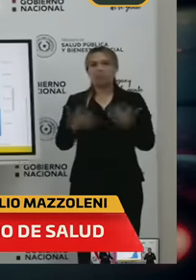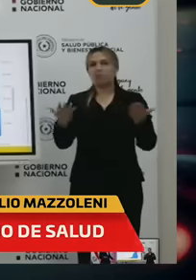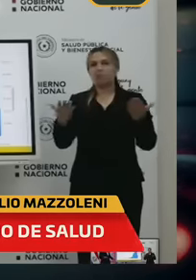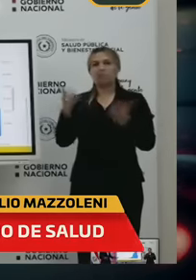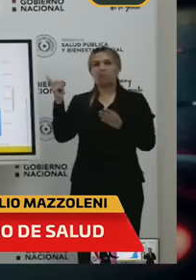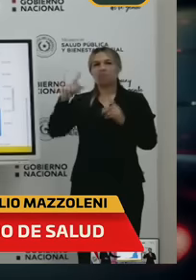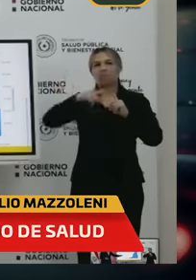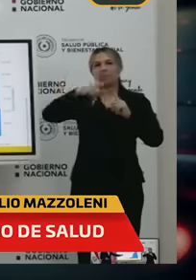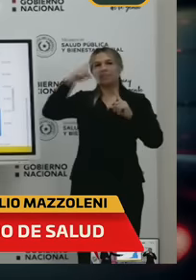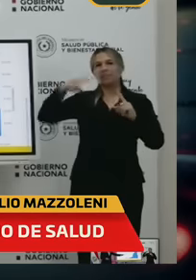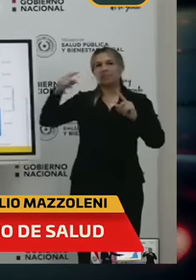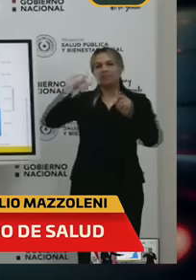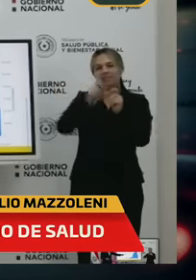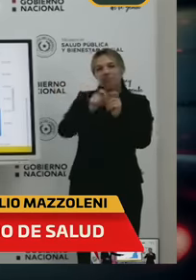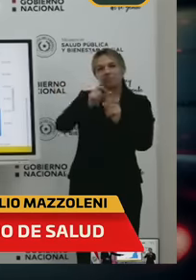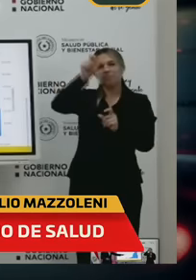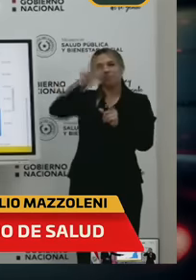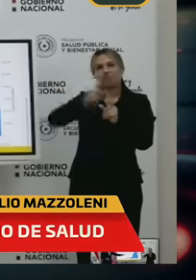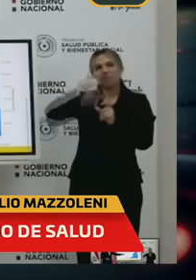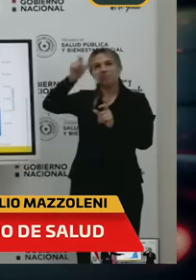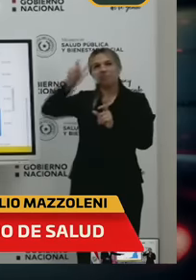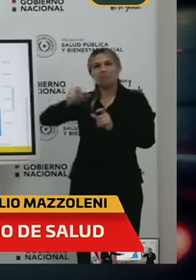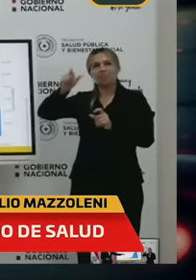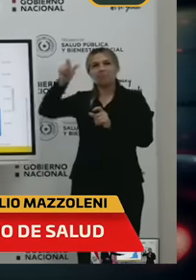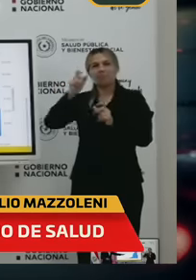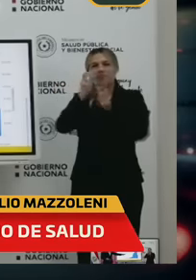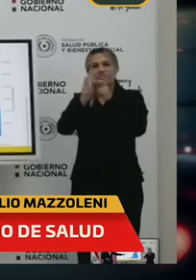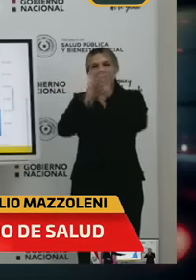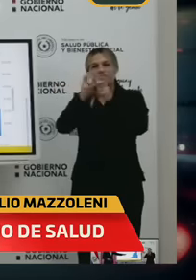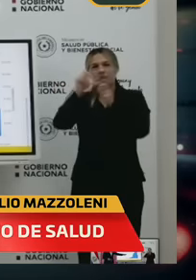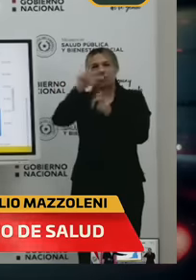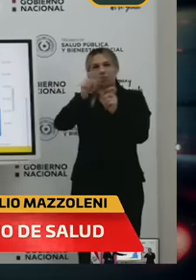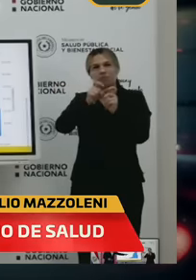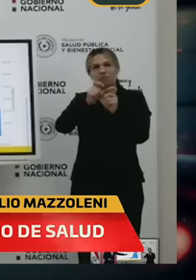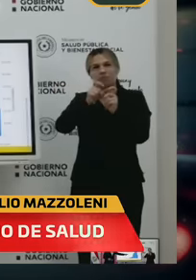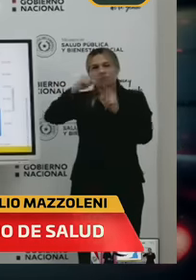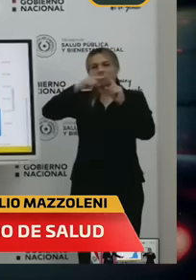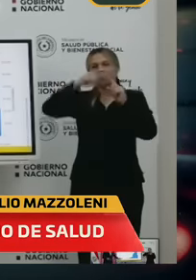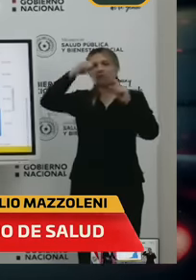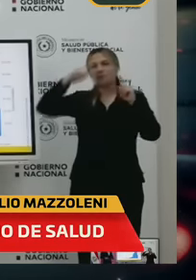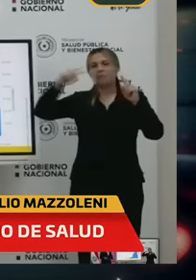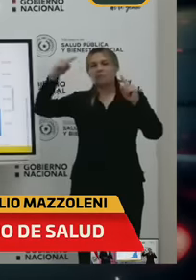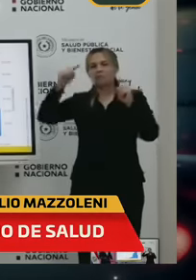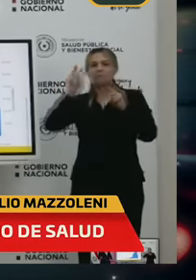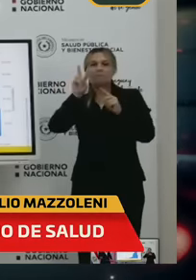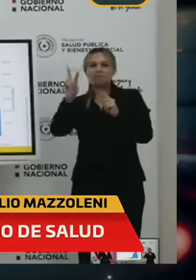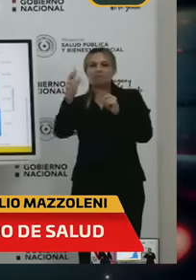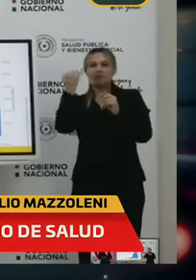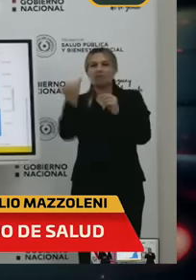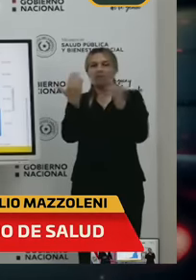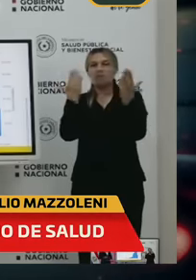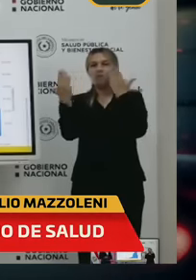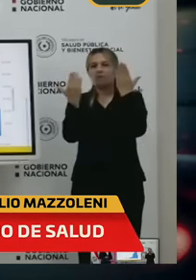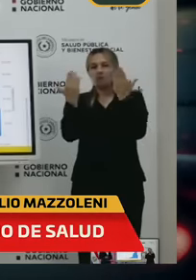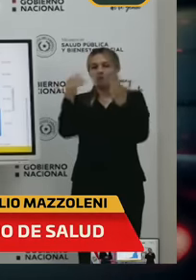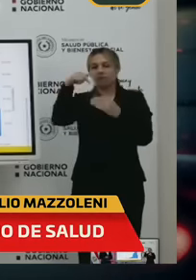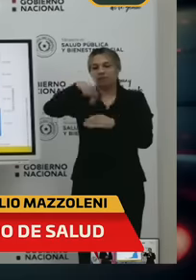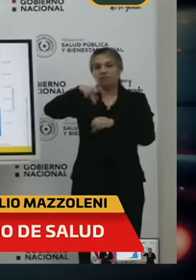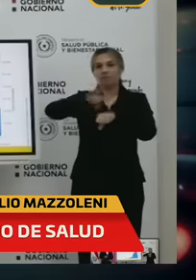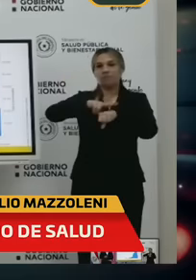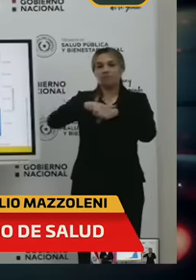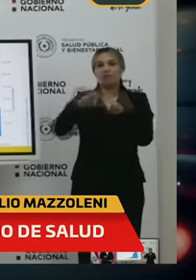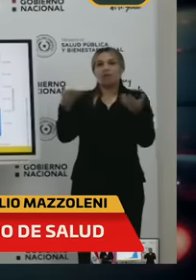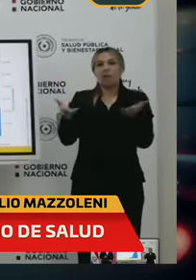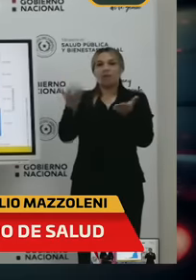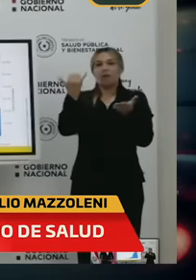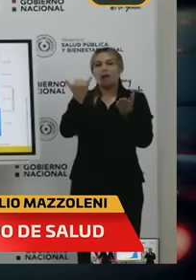para mostrarles el espacio entre esta línea y esta línea, nuestra meseta, donde